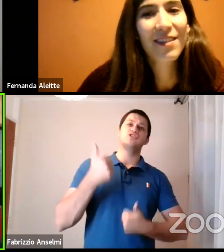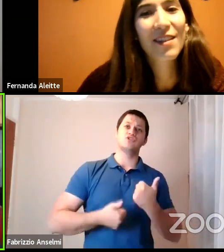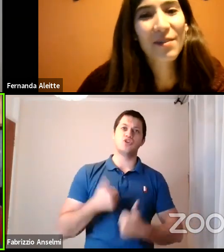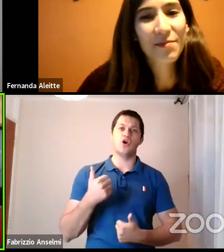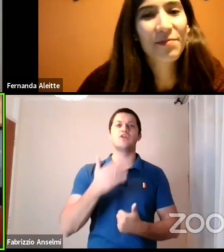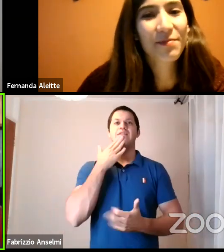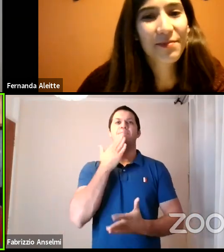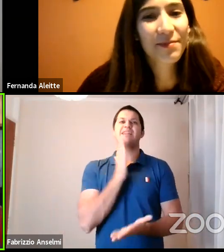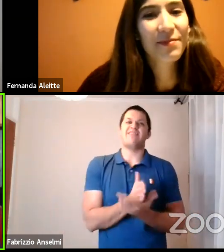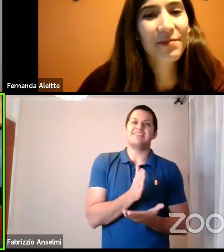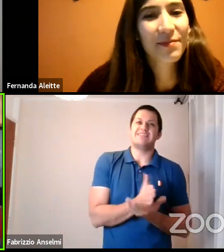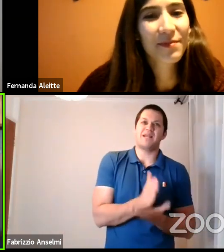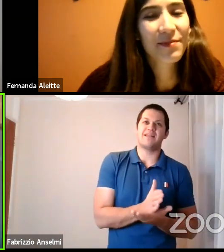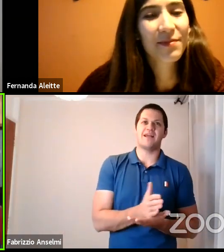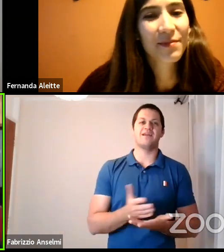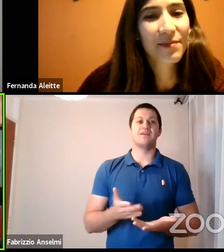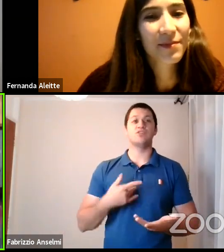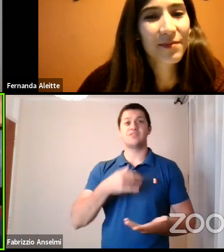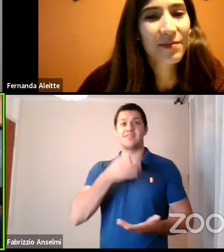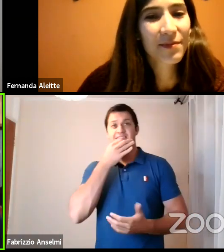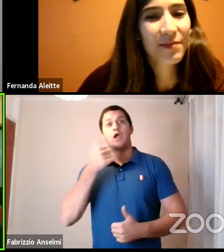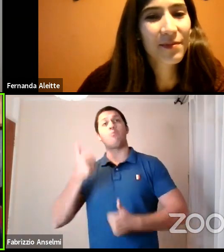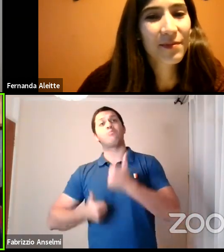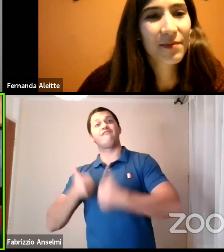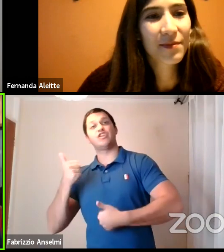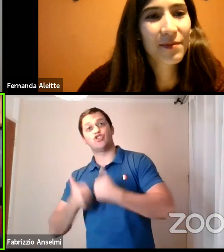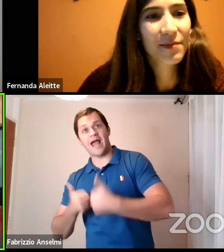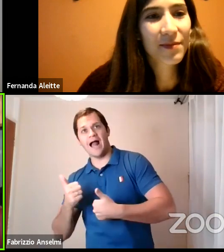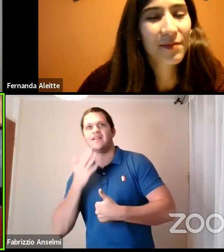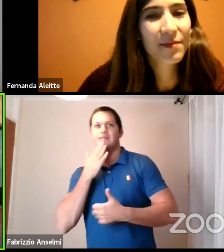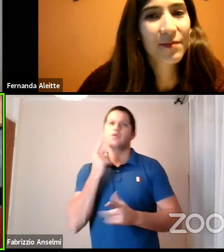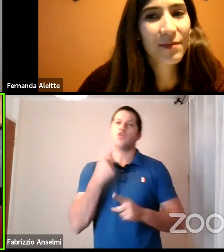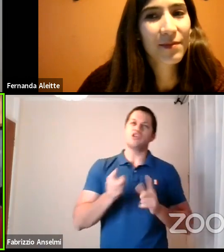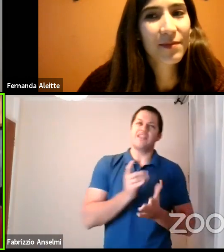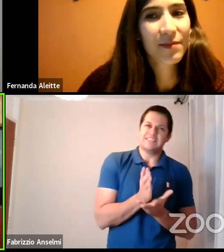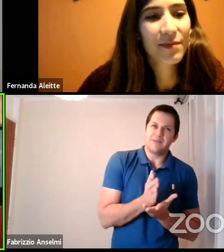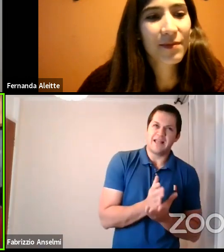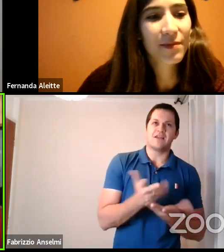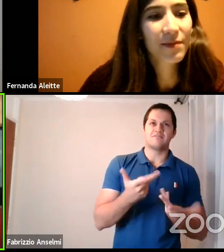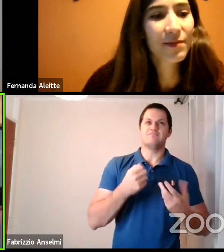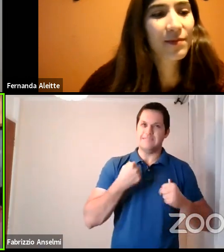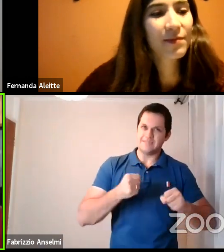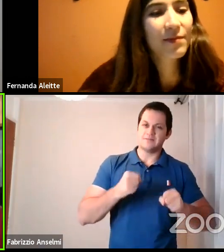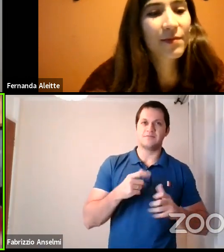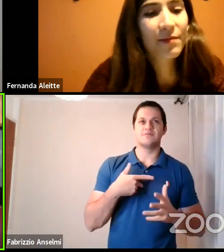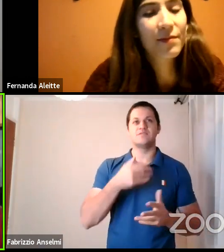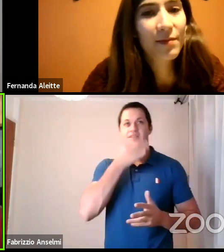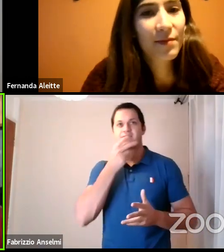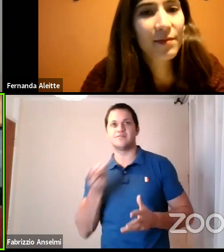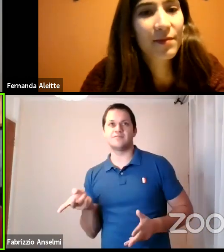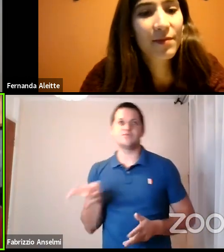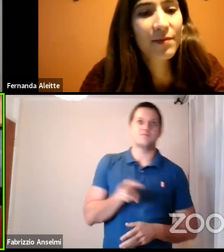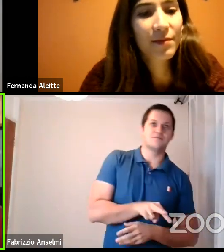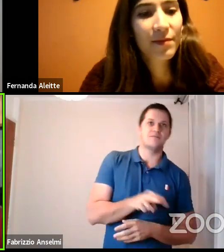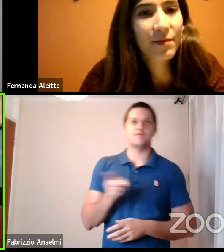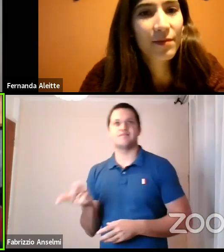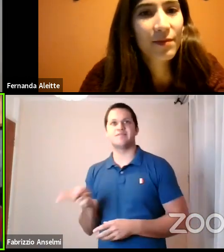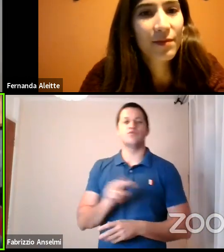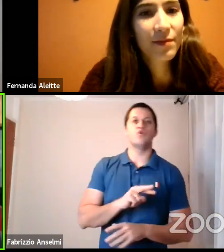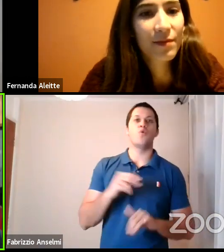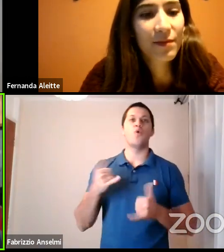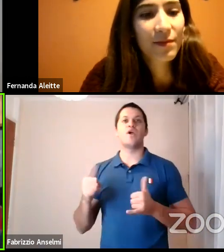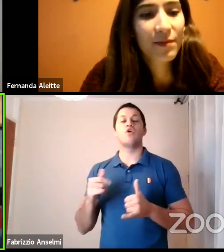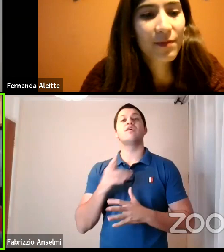y desde un punto de vista profesional y disciplinar, porque hacemos ese juego desde la kinesioterapia y